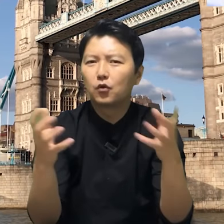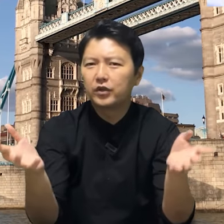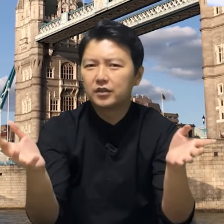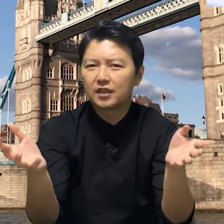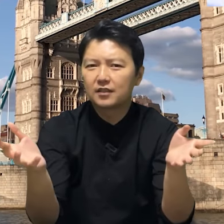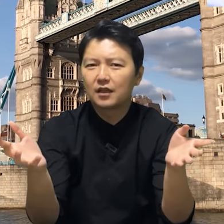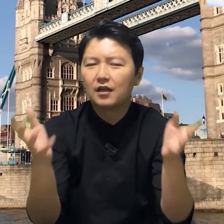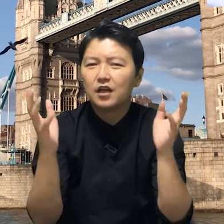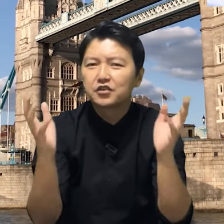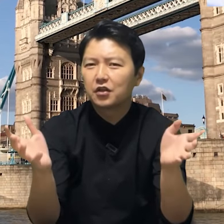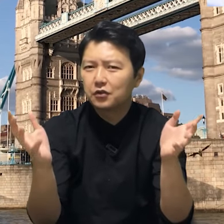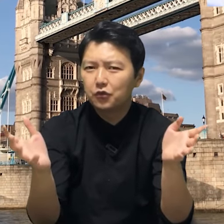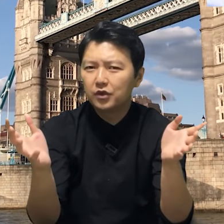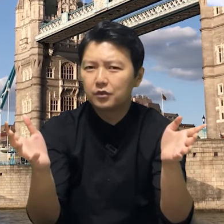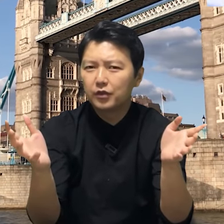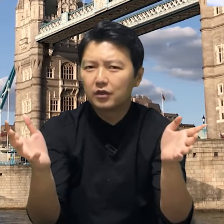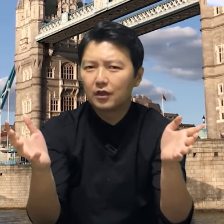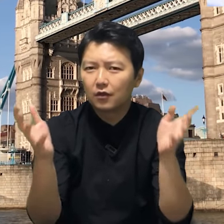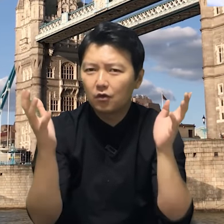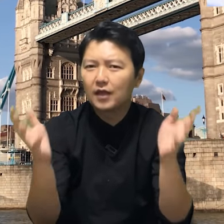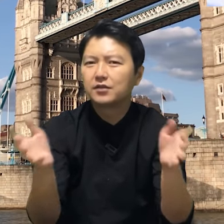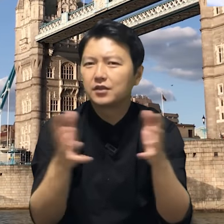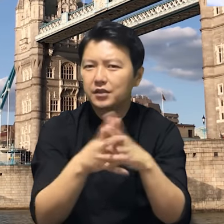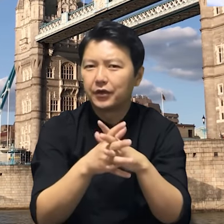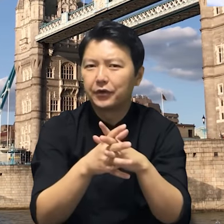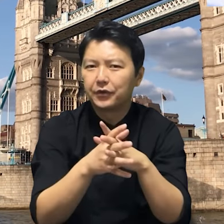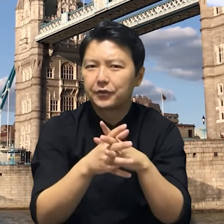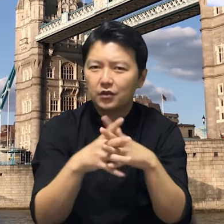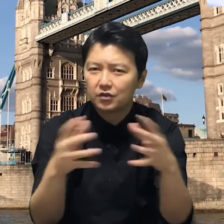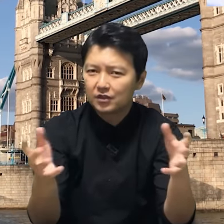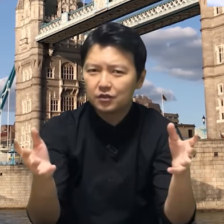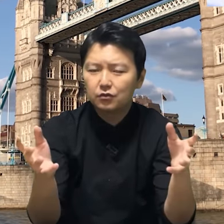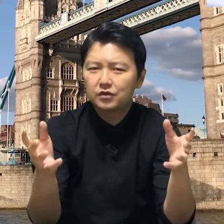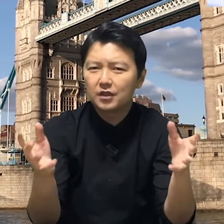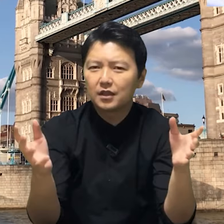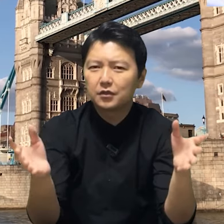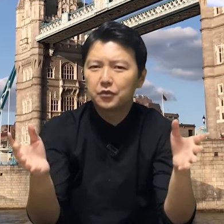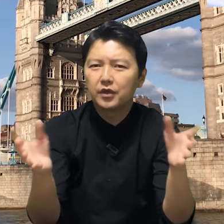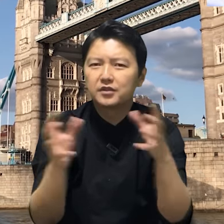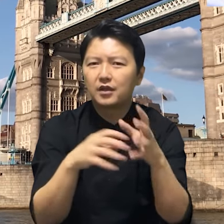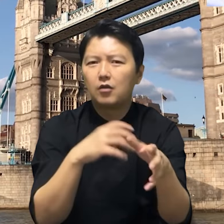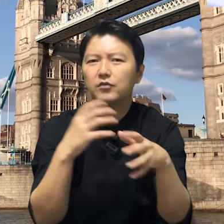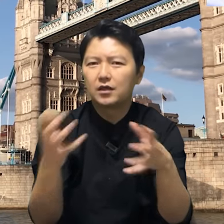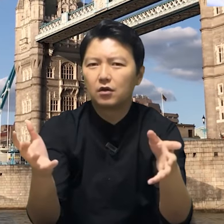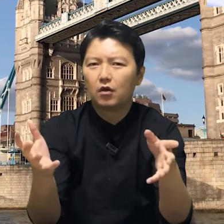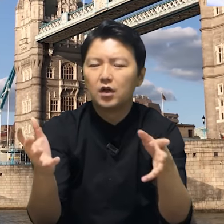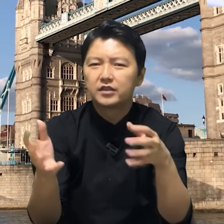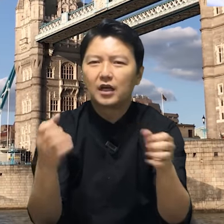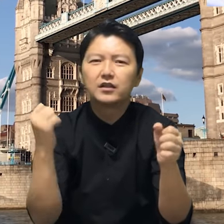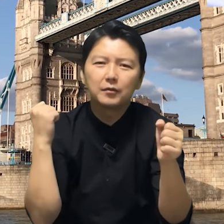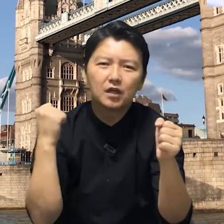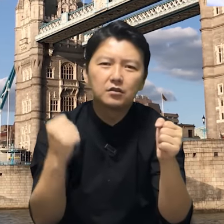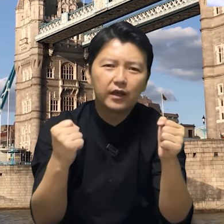짱보구이를 찾아가 천위엔을 빌려달라고 한 적이 있대요. 여자친구를 차지하기 위해 싸움 나서 상대방을